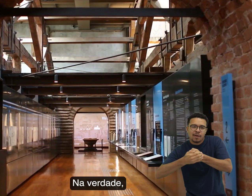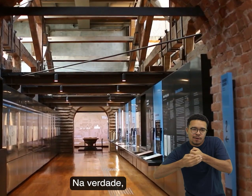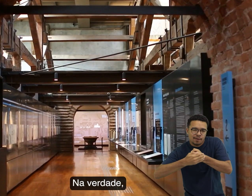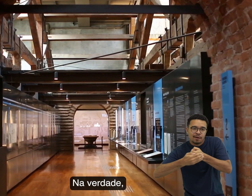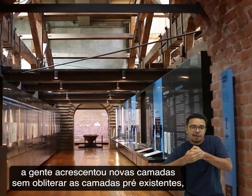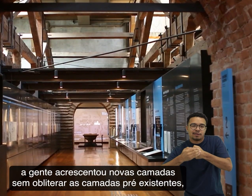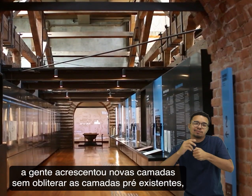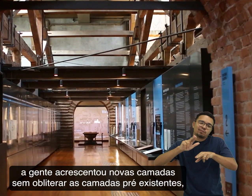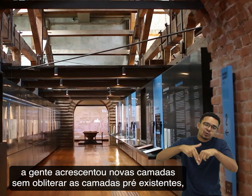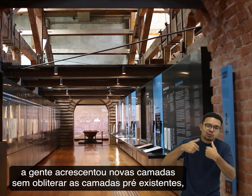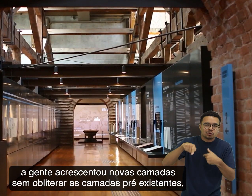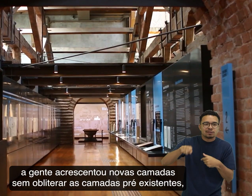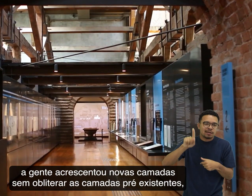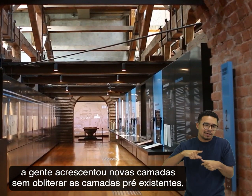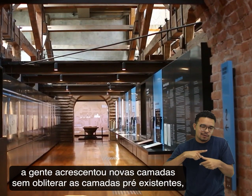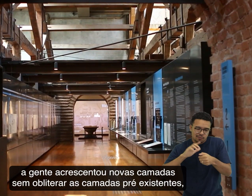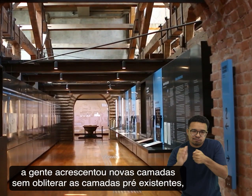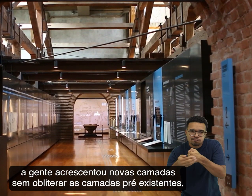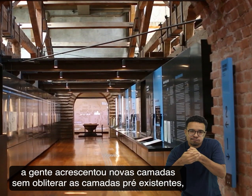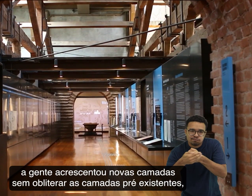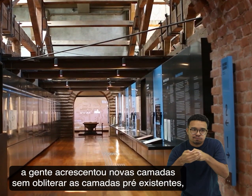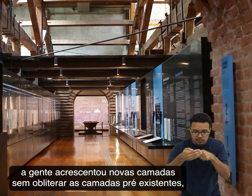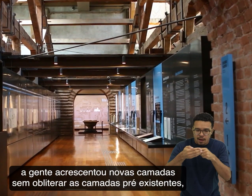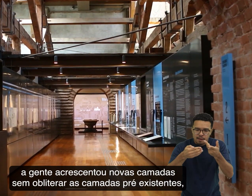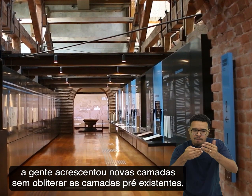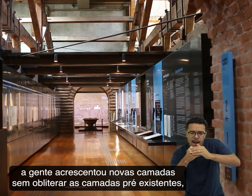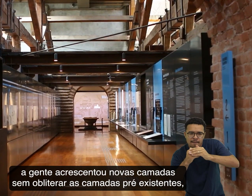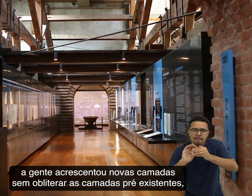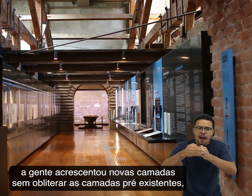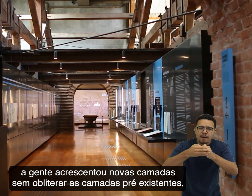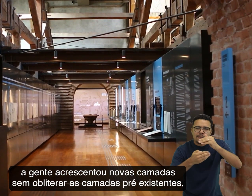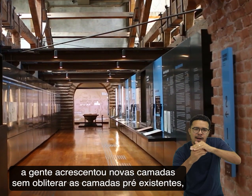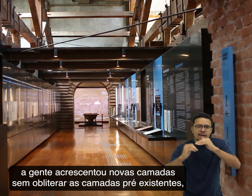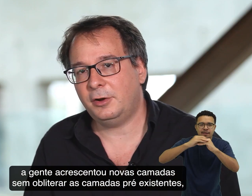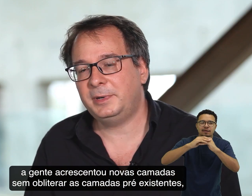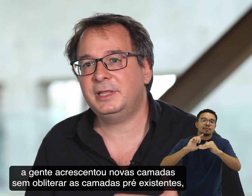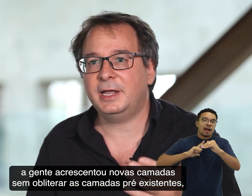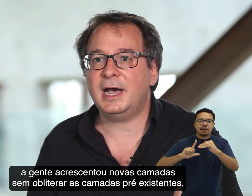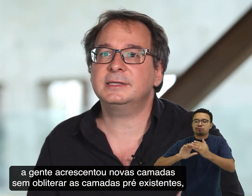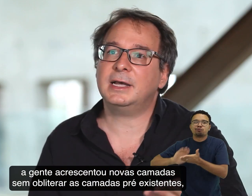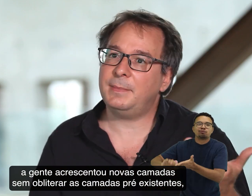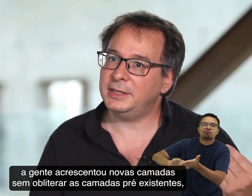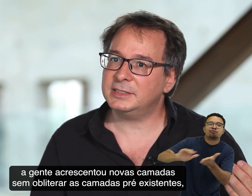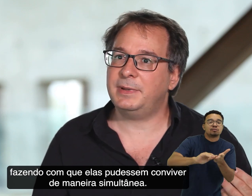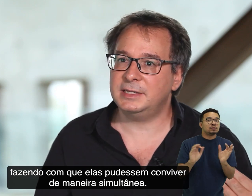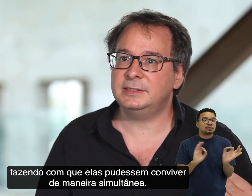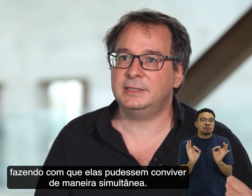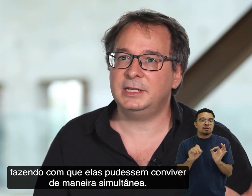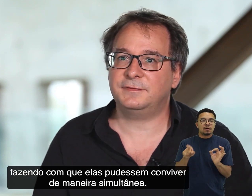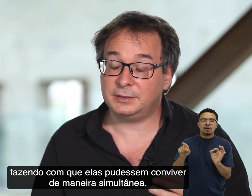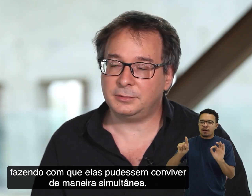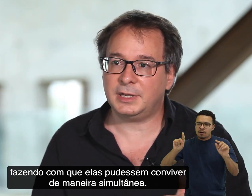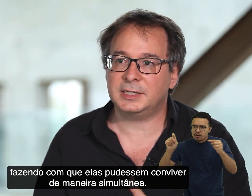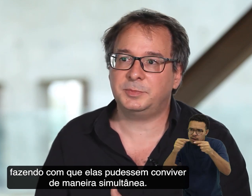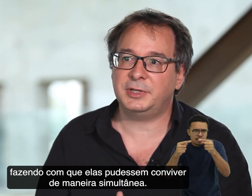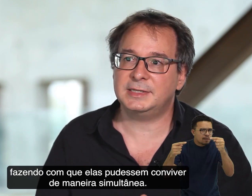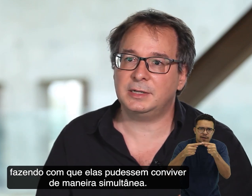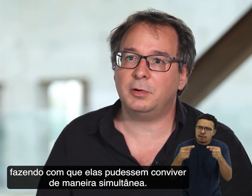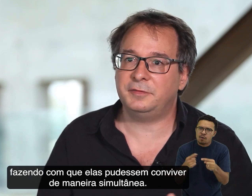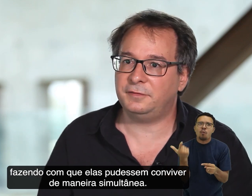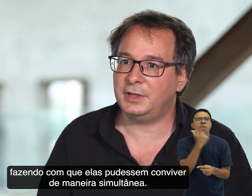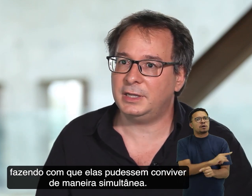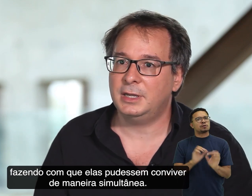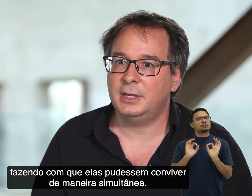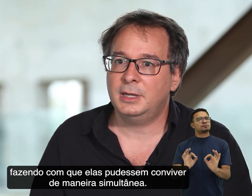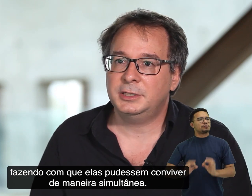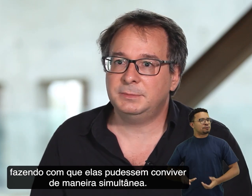como camadas, né? Na verdade, a gente acrescentou novas camadas sem obliterar as camadas pré-existentes, fazendo com que elas